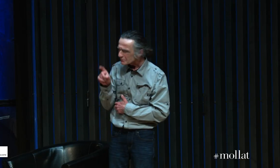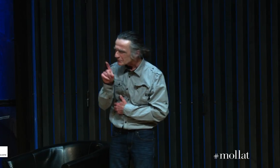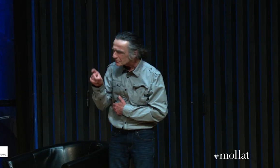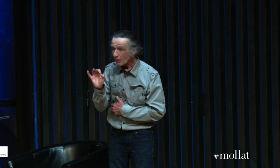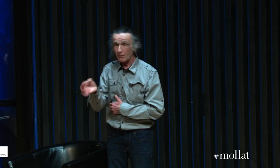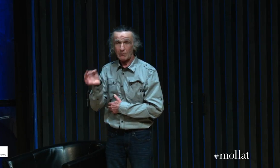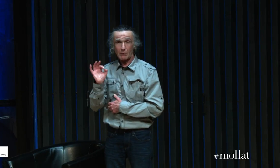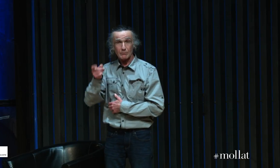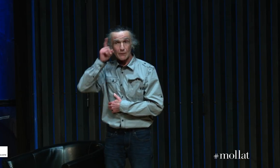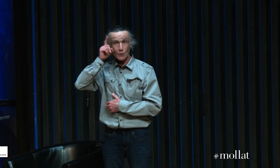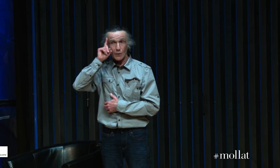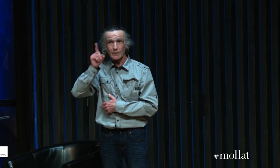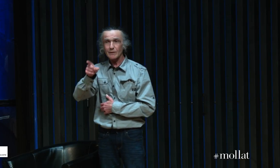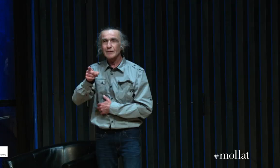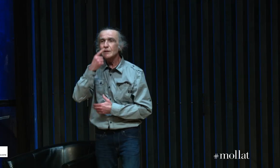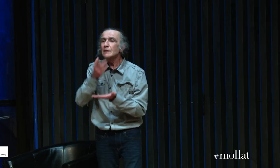Et il s'y... Alors,